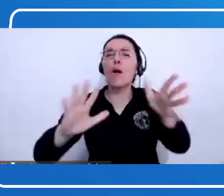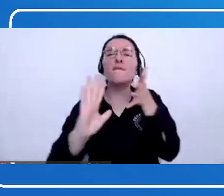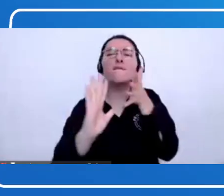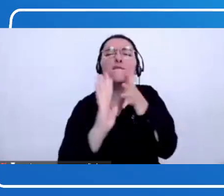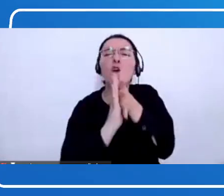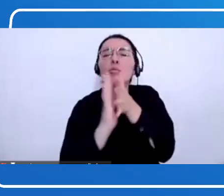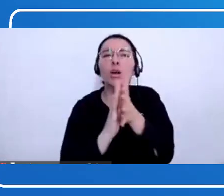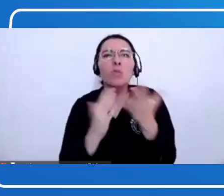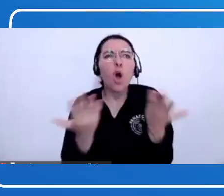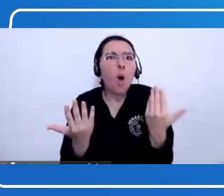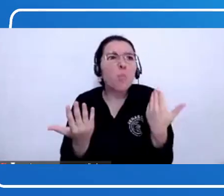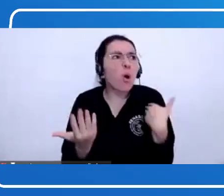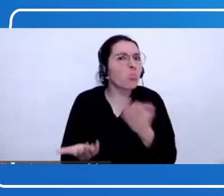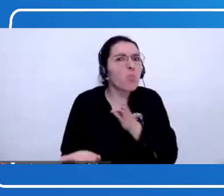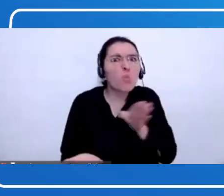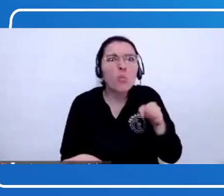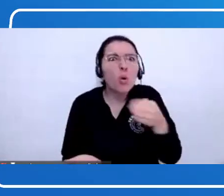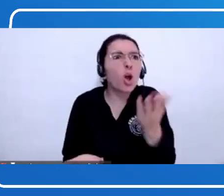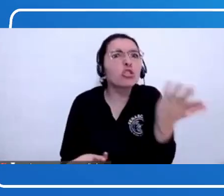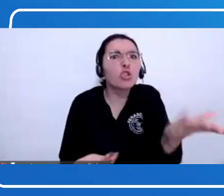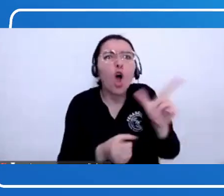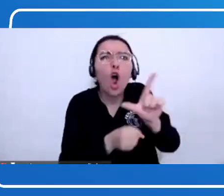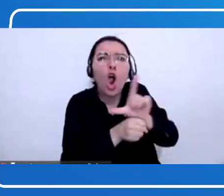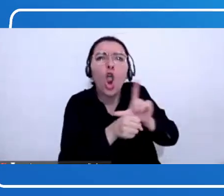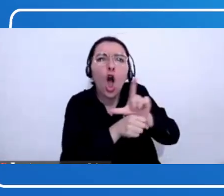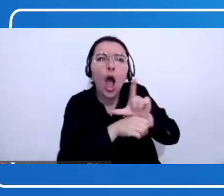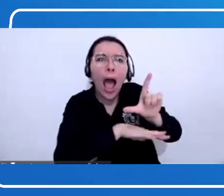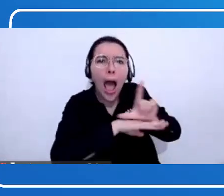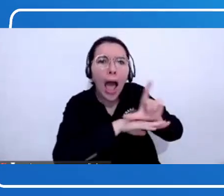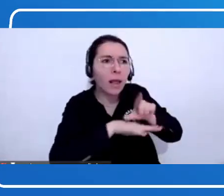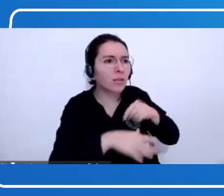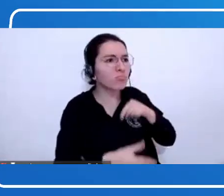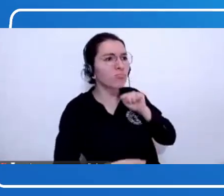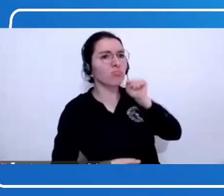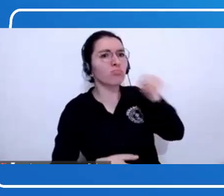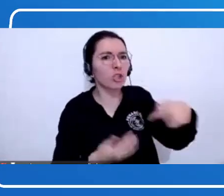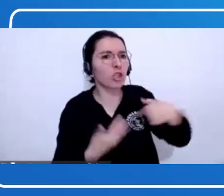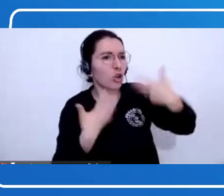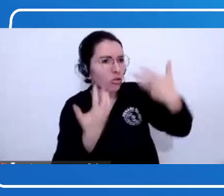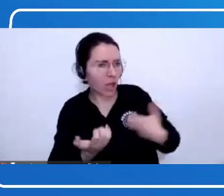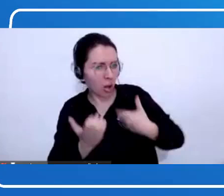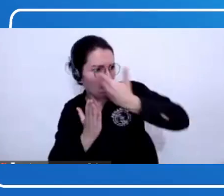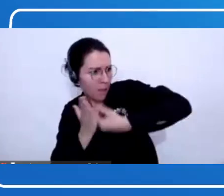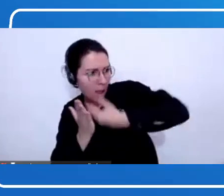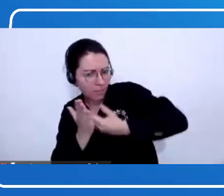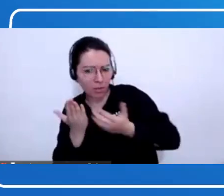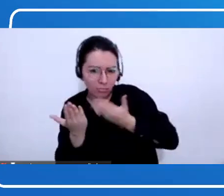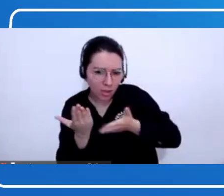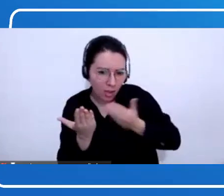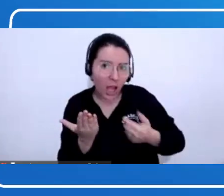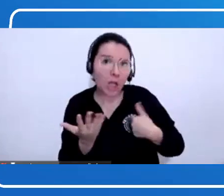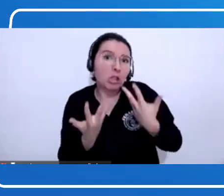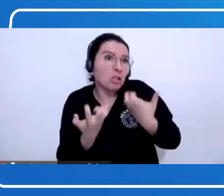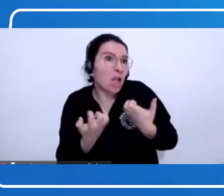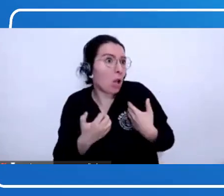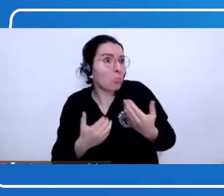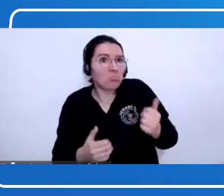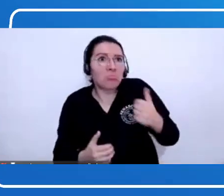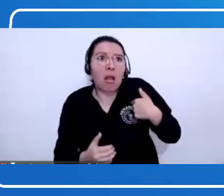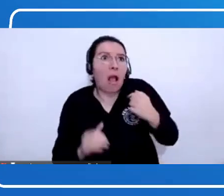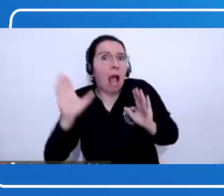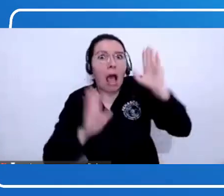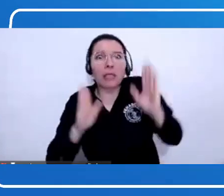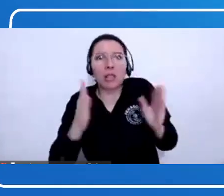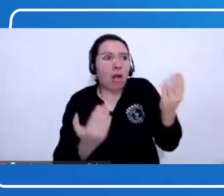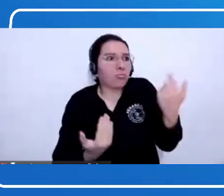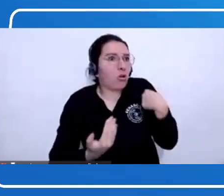pueden dirigir en las diferentes localidades para ir y presentar sus documentos, tanto como representantes como